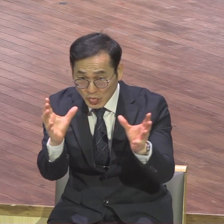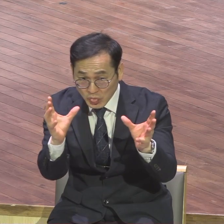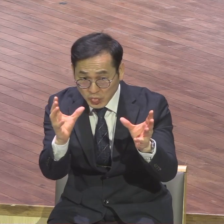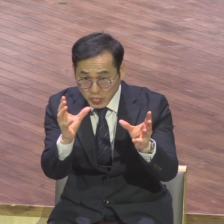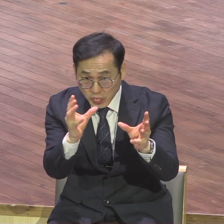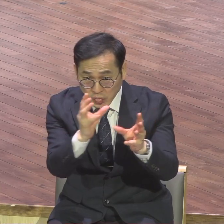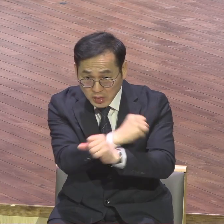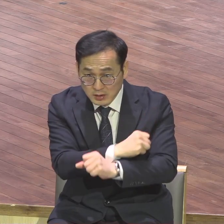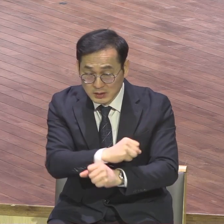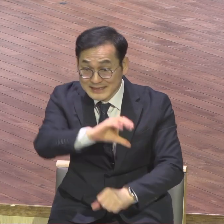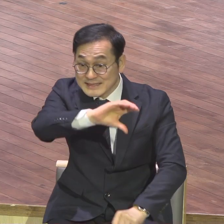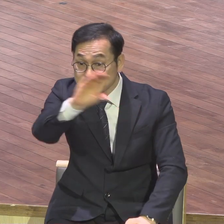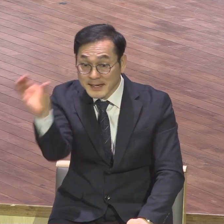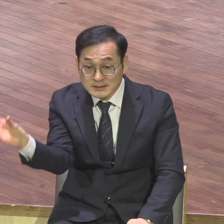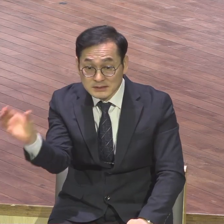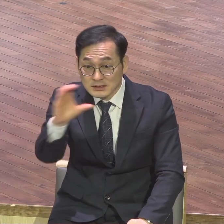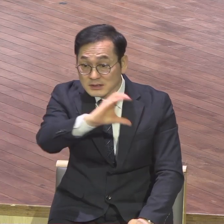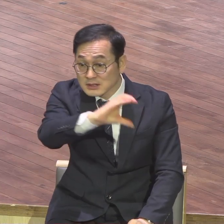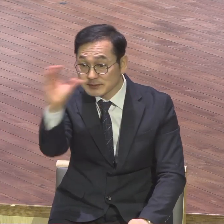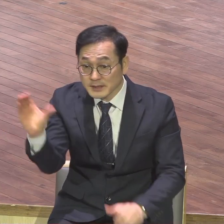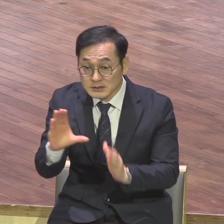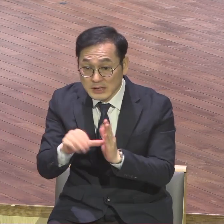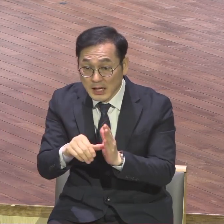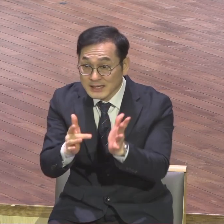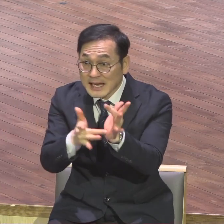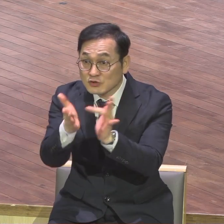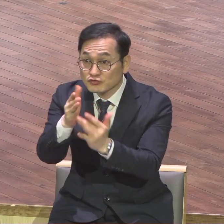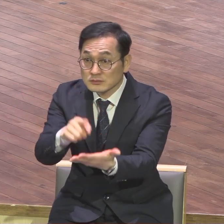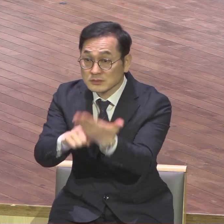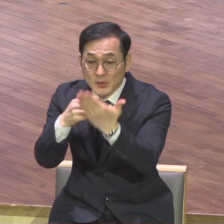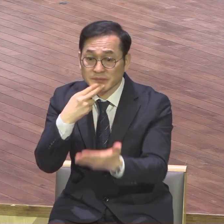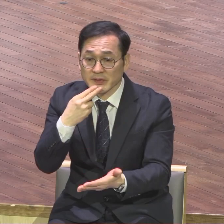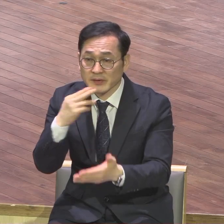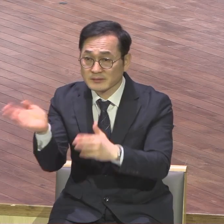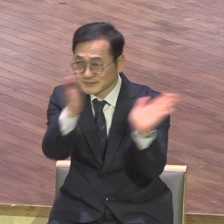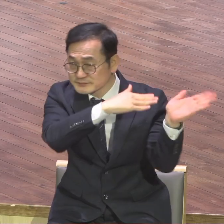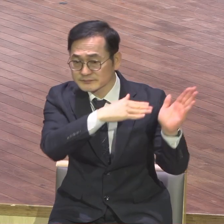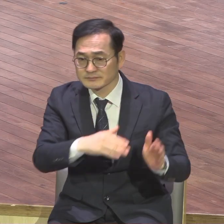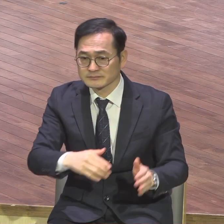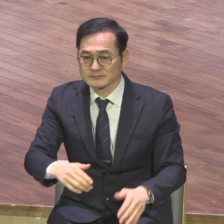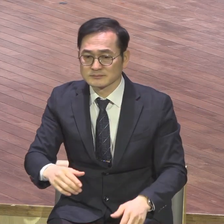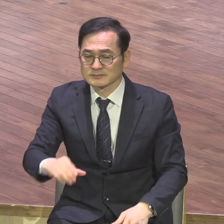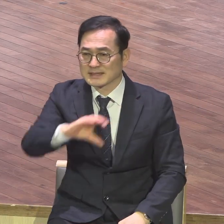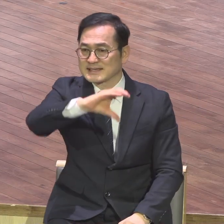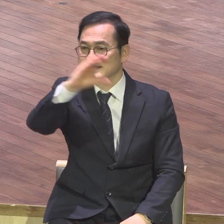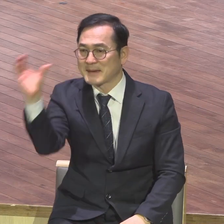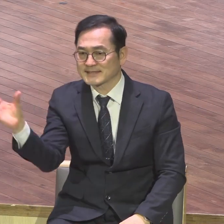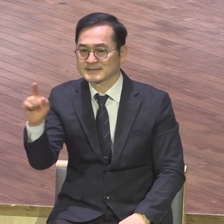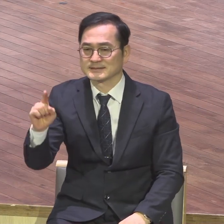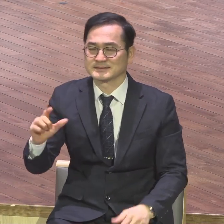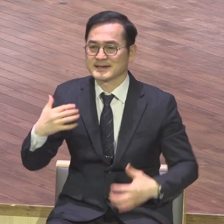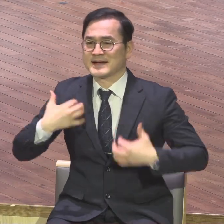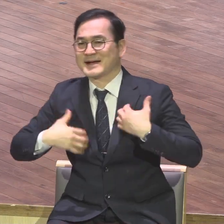성탄절도 크리스마스가 아니에요. 그냥 홀리데이야. 그냥 싹 그리스도만.